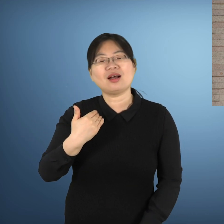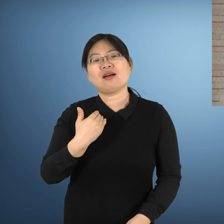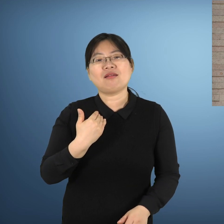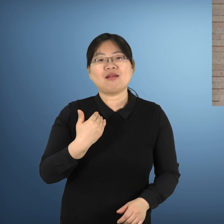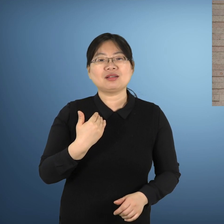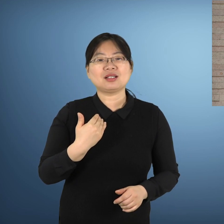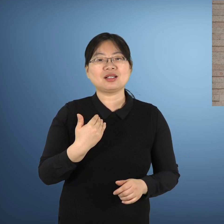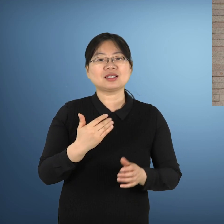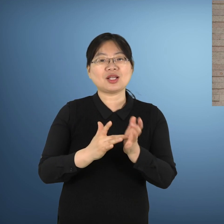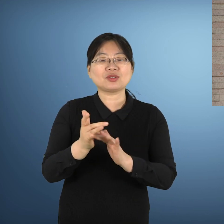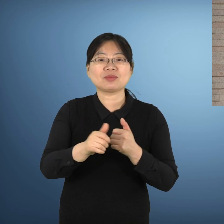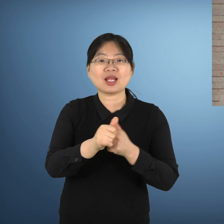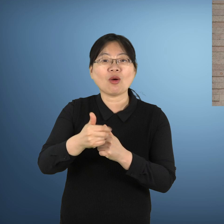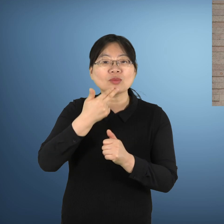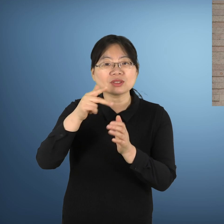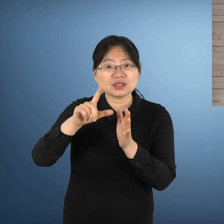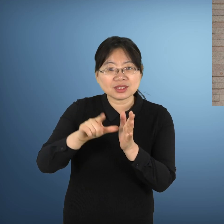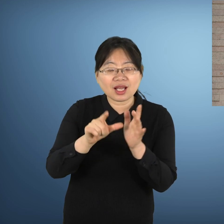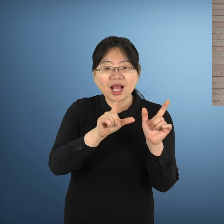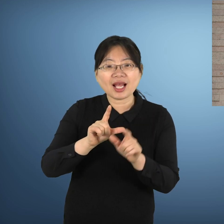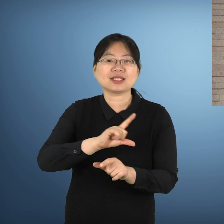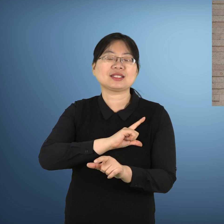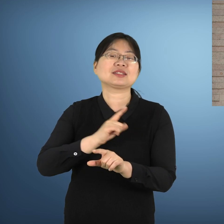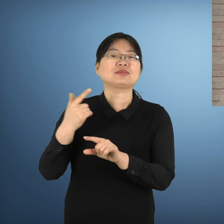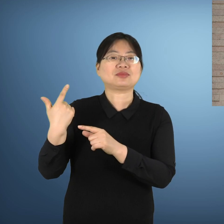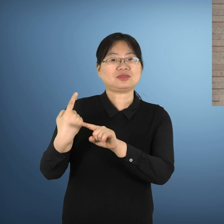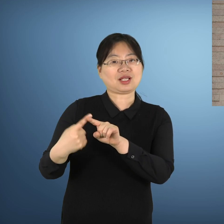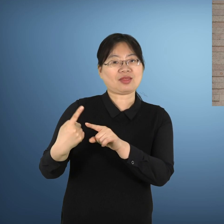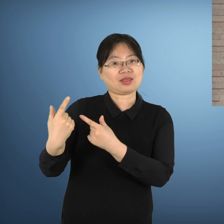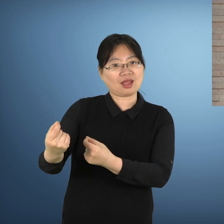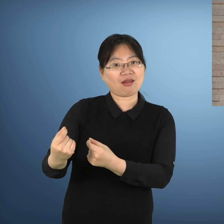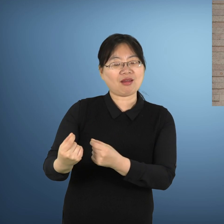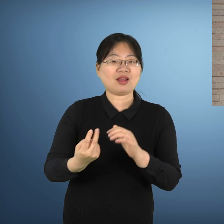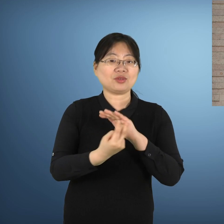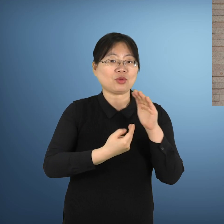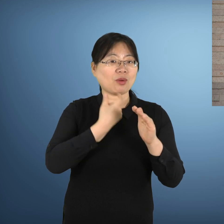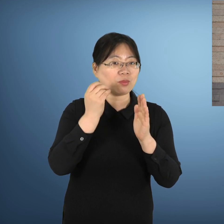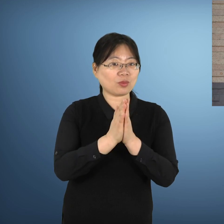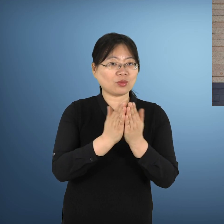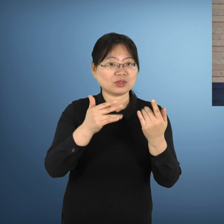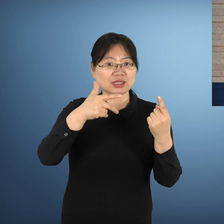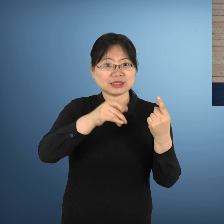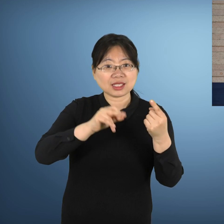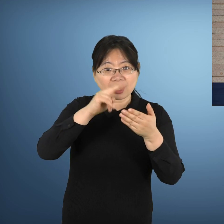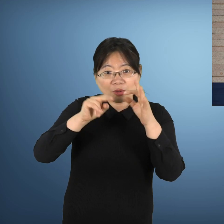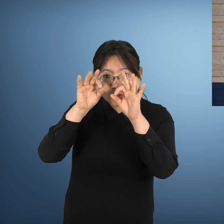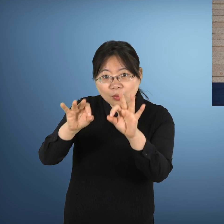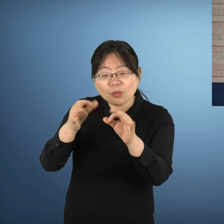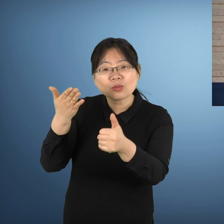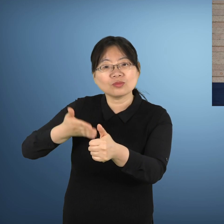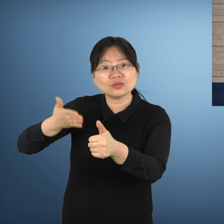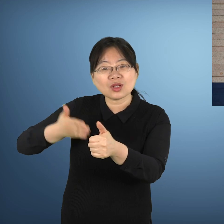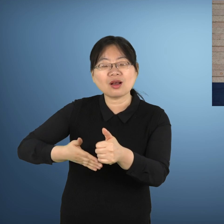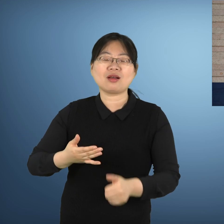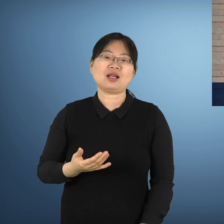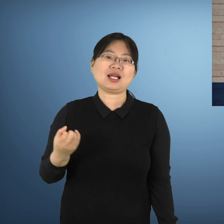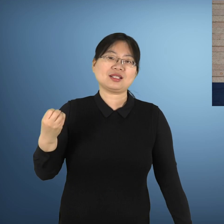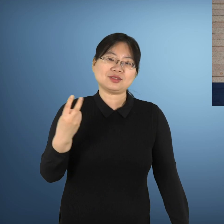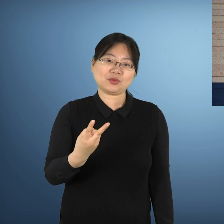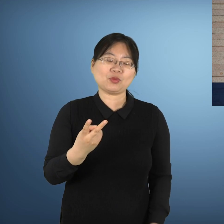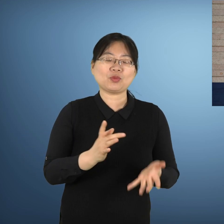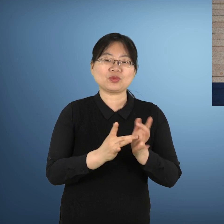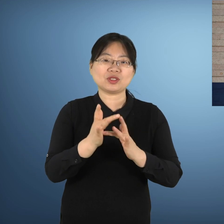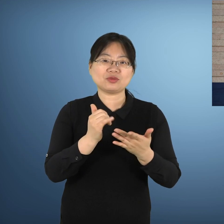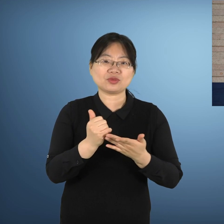자연인으로 살 때의 이름이었어요. 우리 요한복음 1장을 한번 좀 봅시다. 데리고